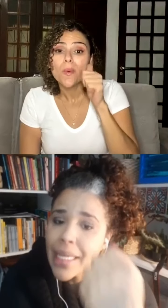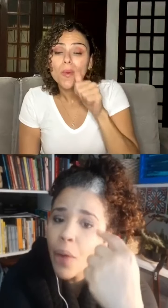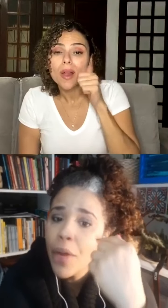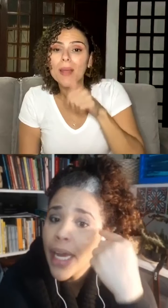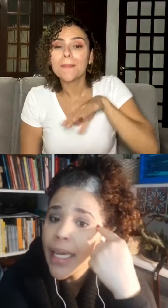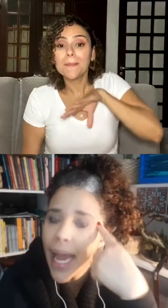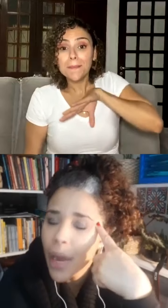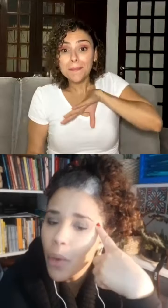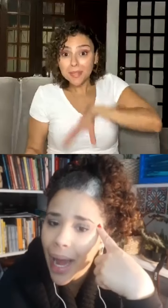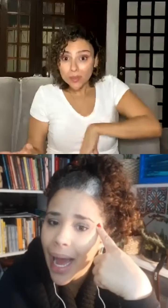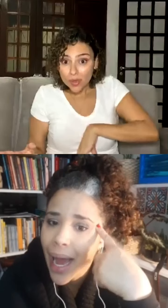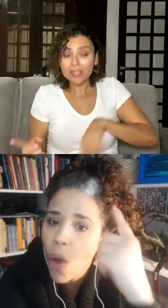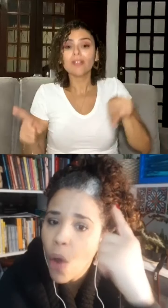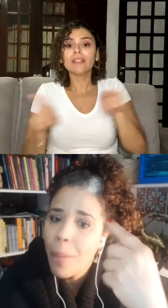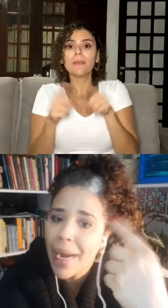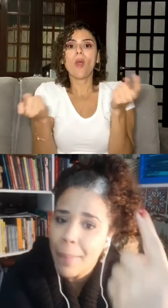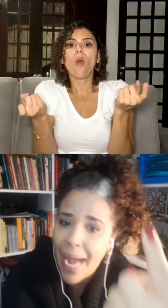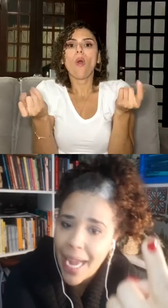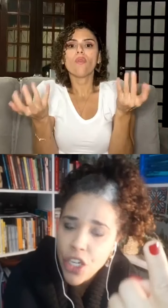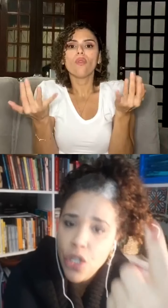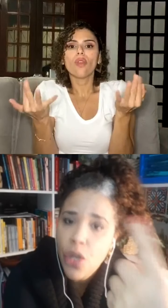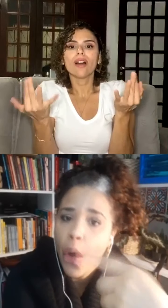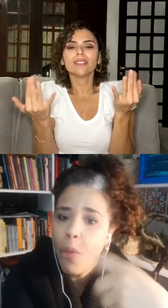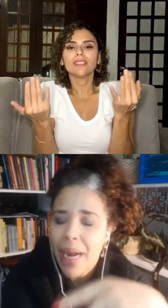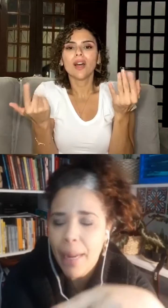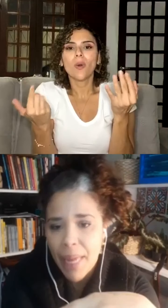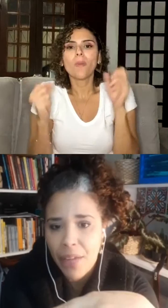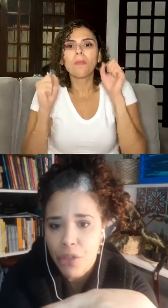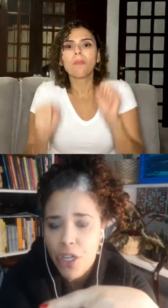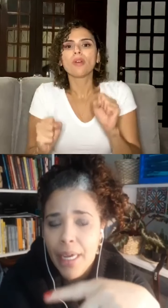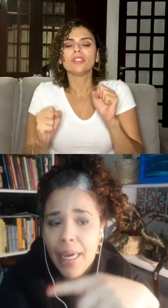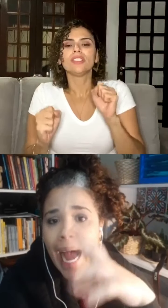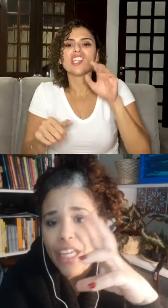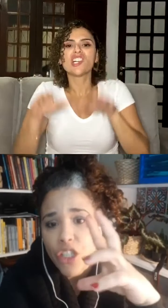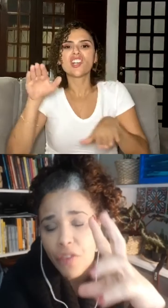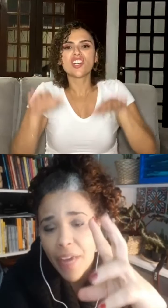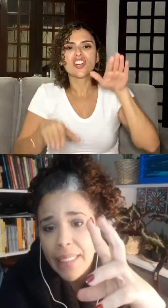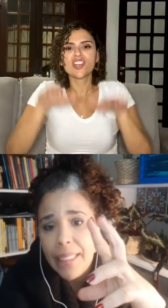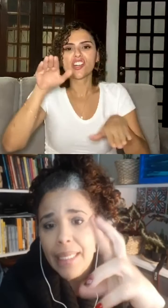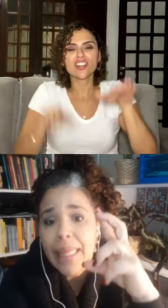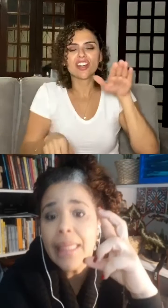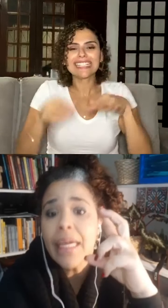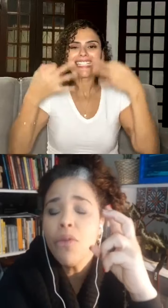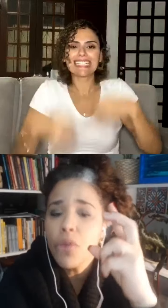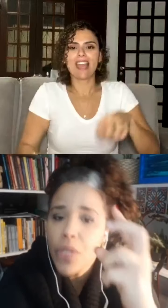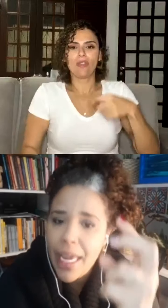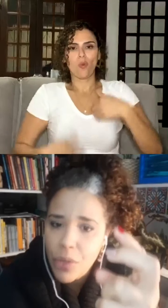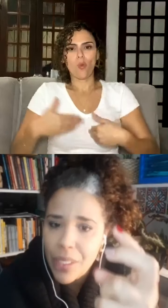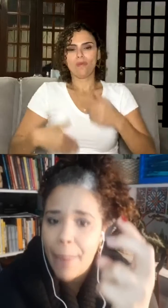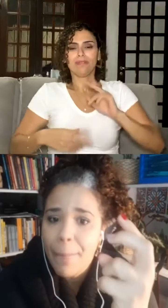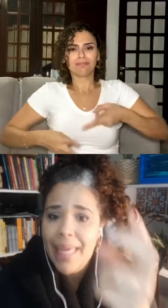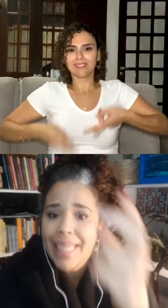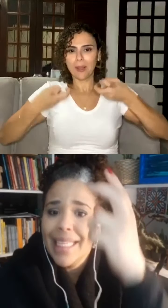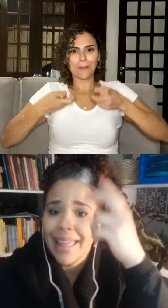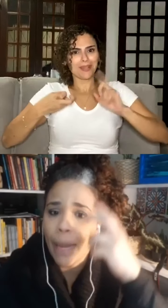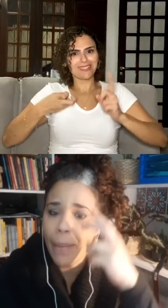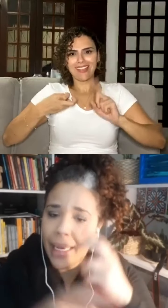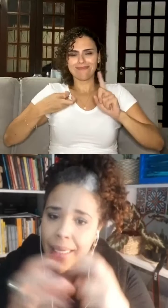ovulação irregular, ou para mais ou para menos. Às vezes, ela não consegue usar bem